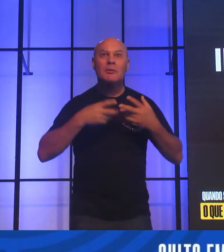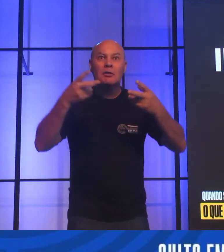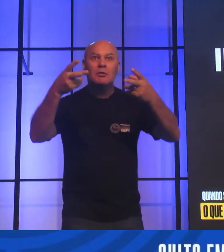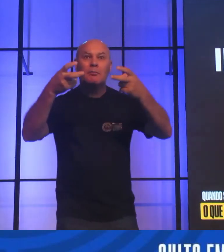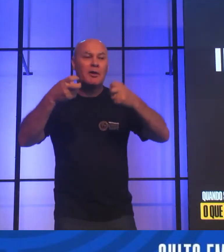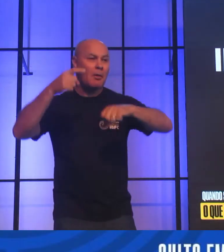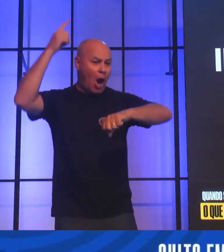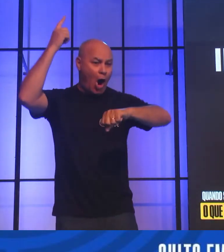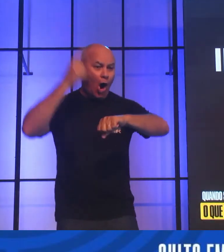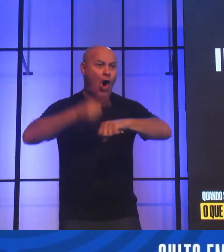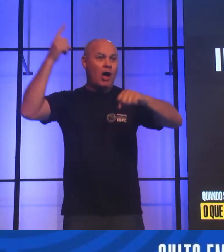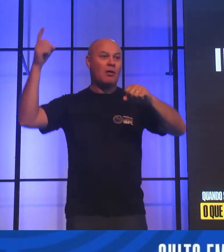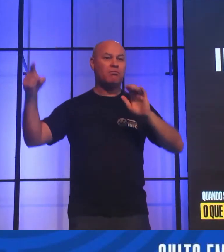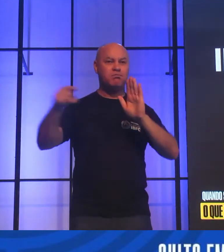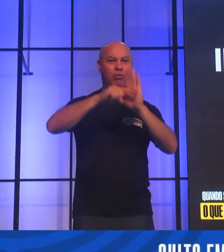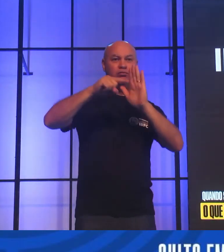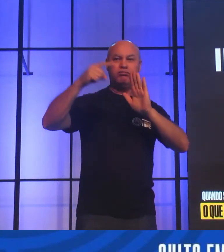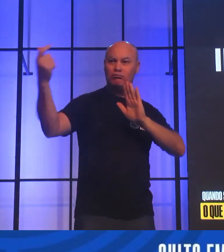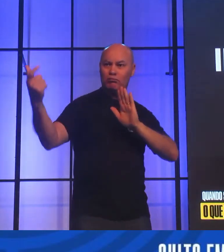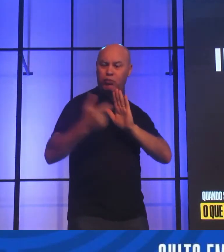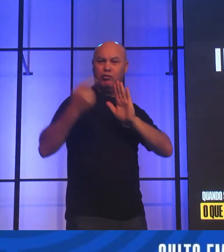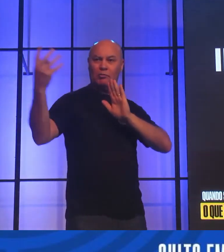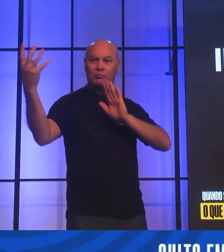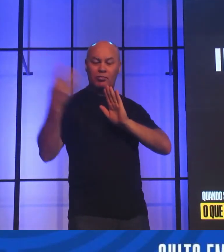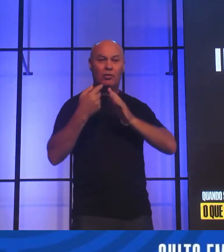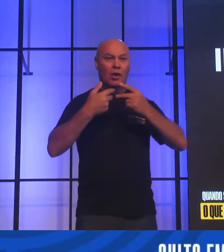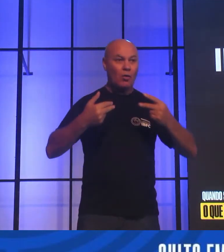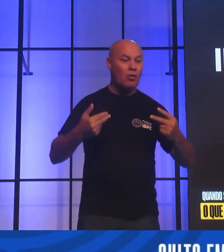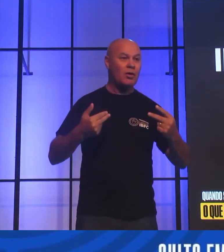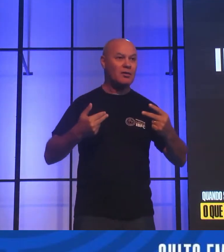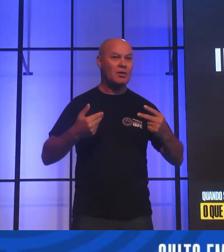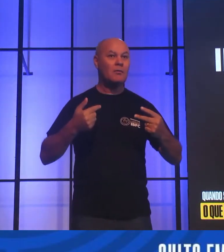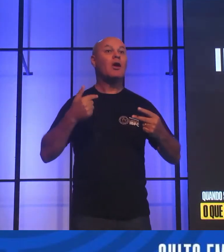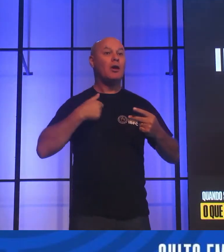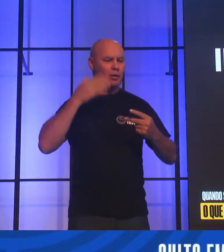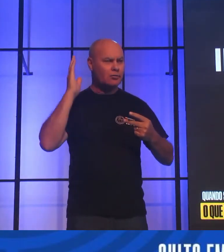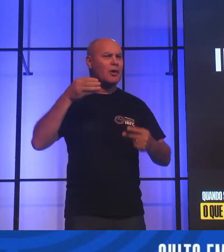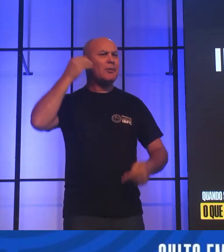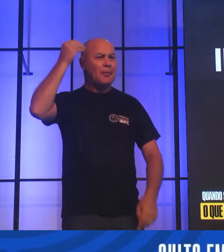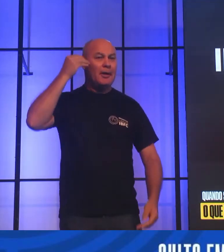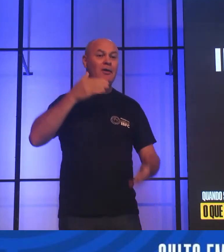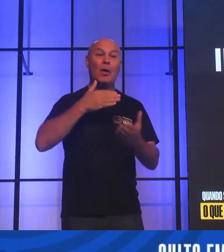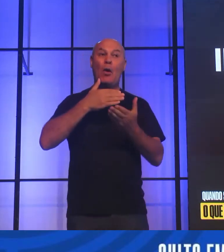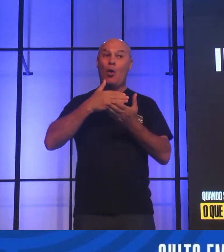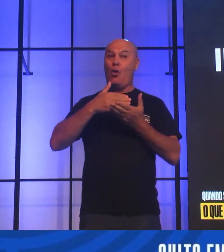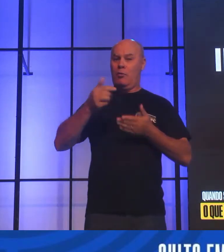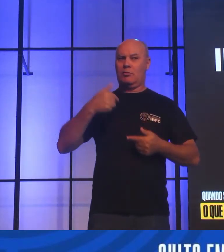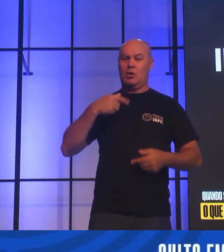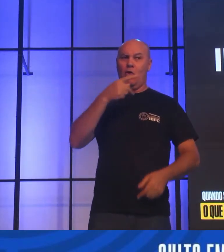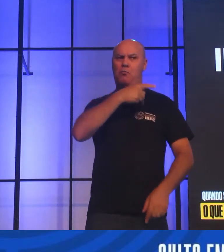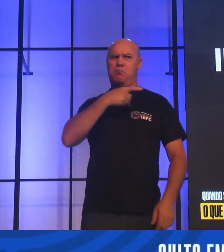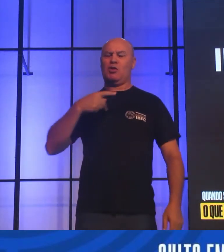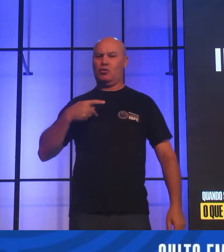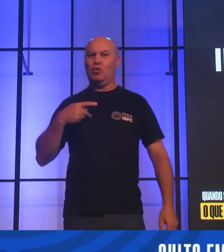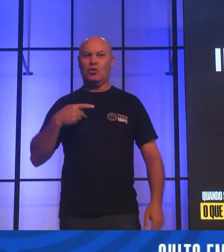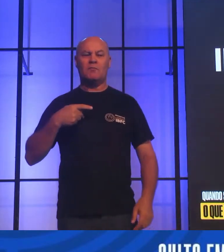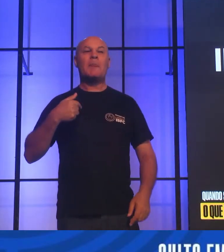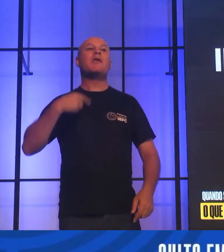vezes intempestivamente. Eu até estava certo, eu até estava correto na minha maneira